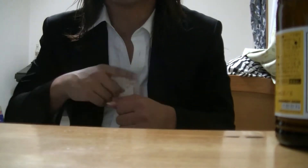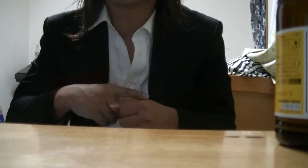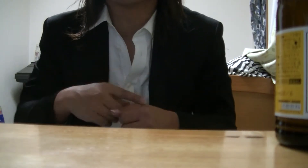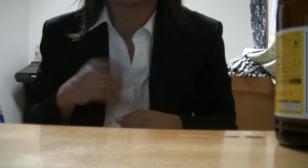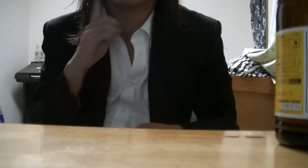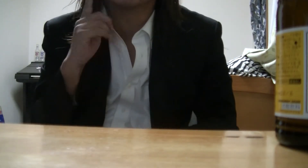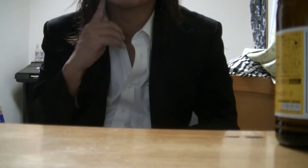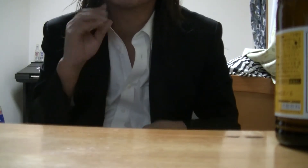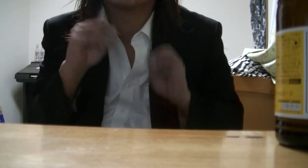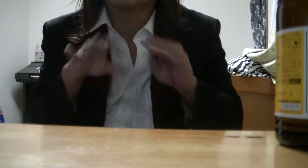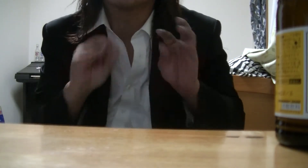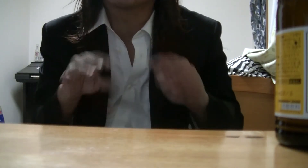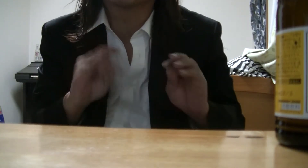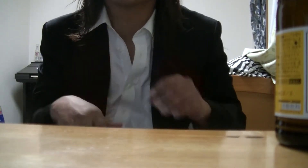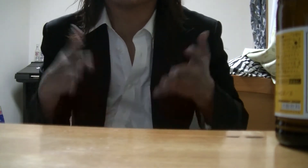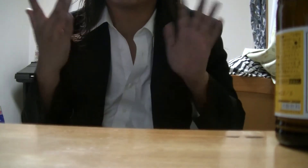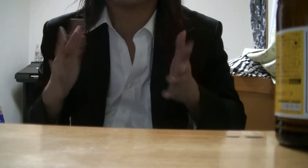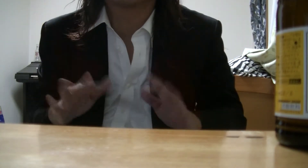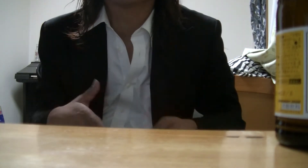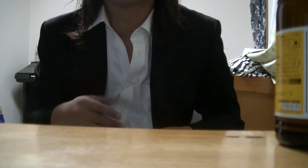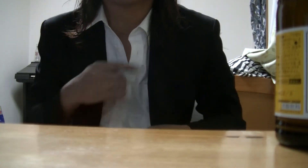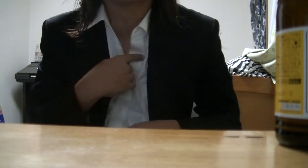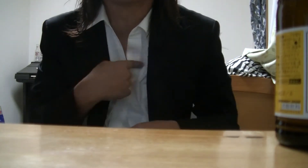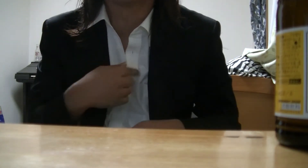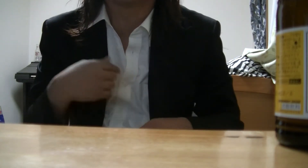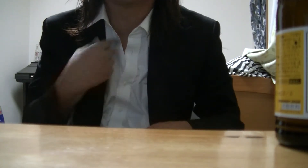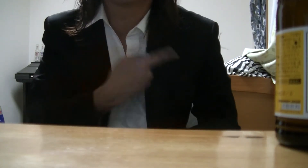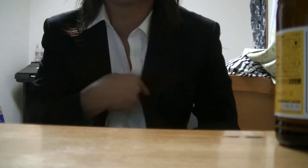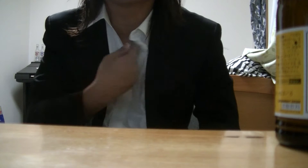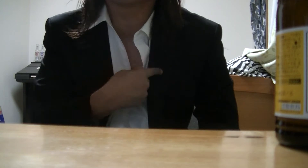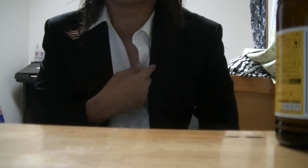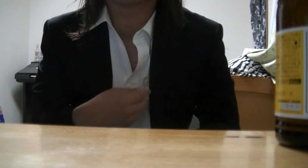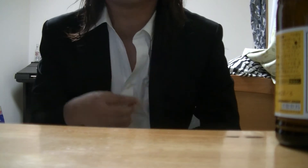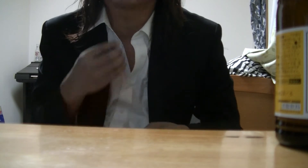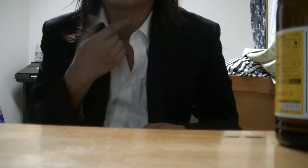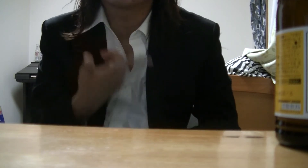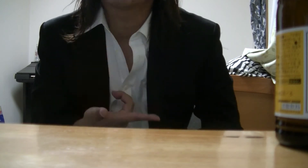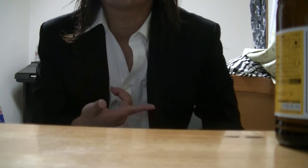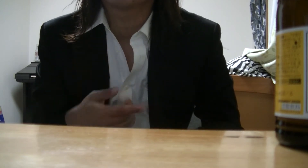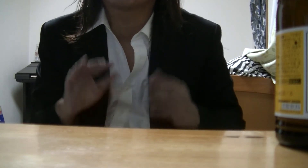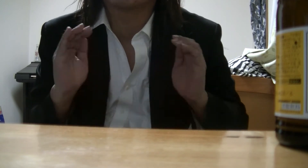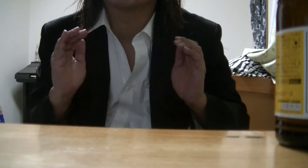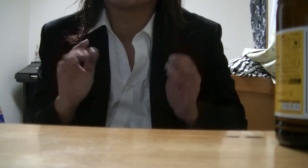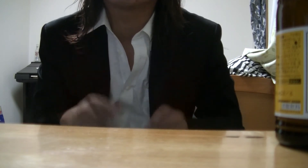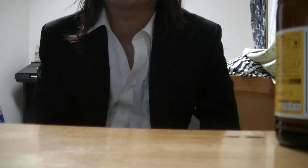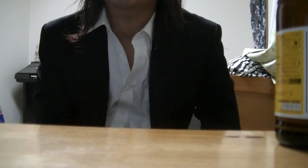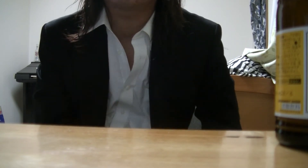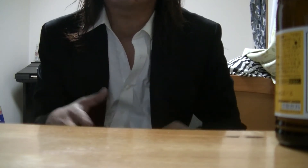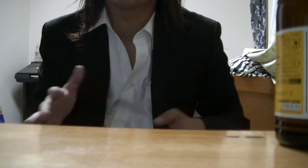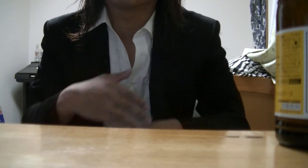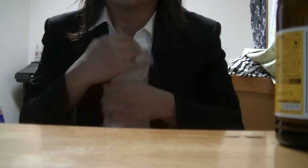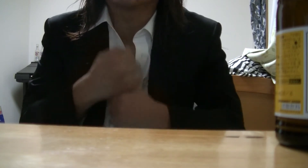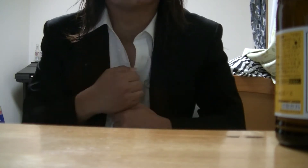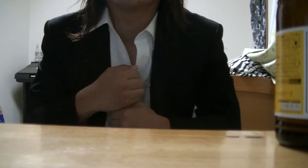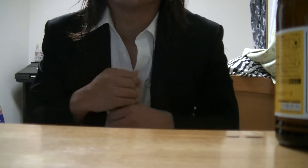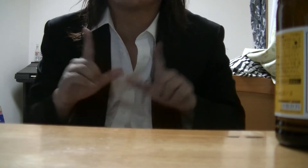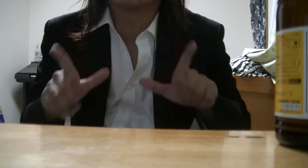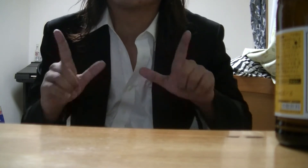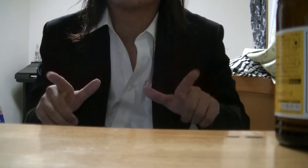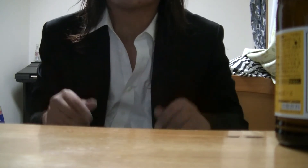報をバンバン流す人が増えます。しかも厄介なことに、 まとめサイトっていうのが一番クリックが上がる